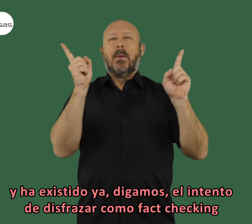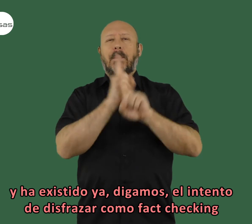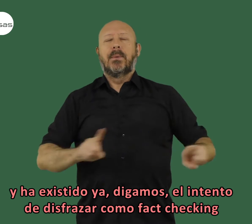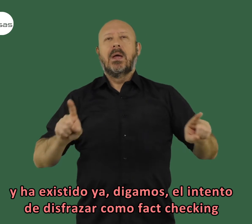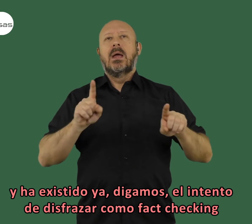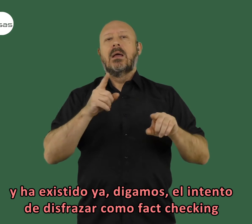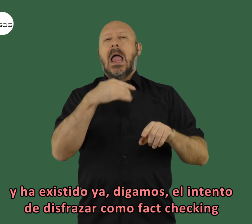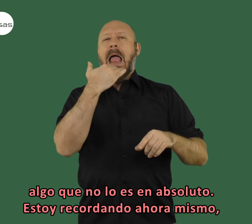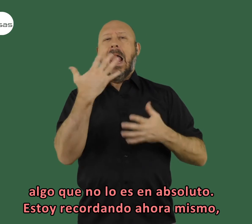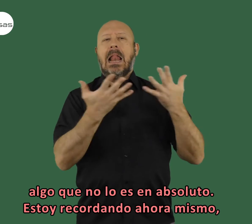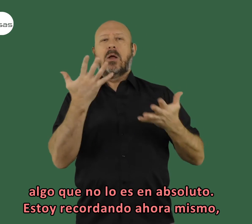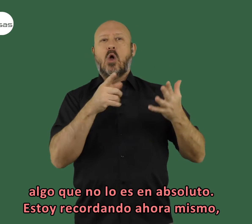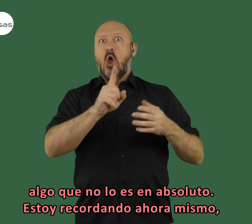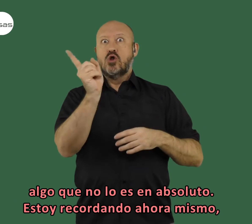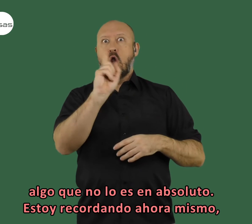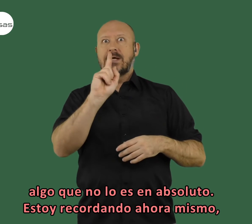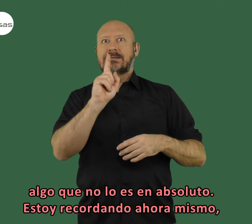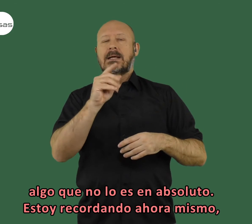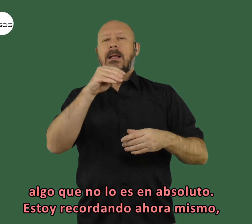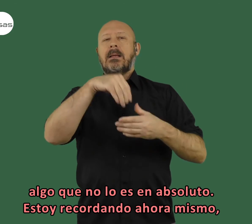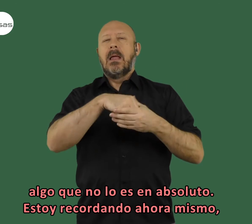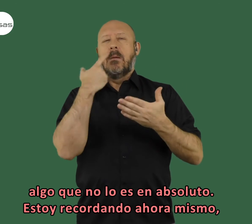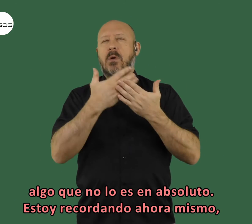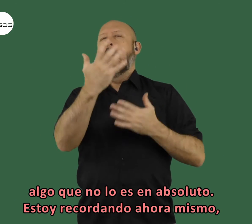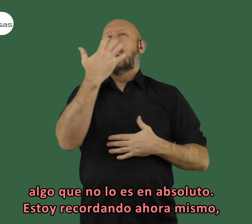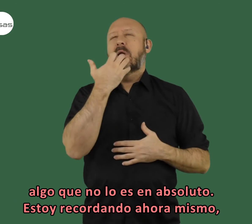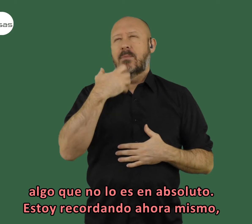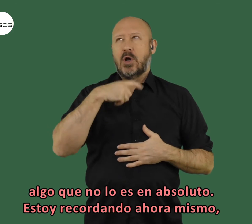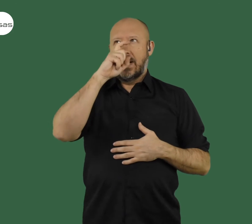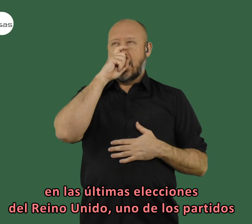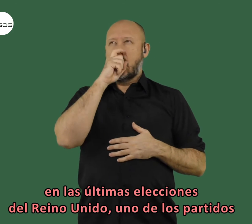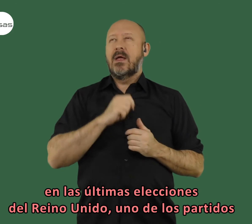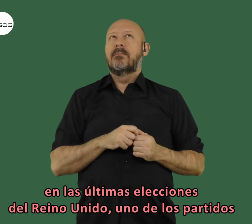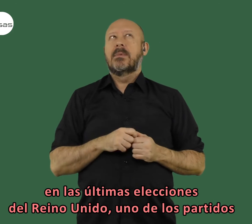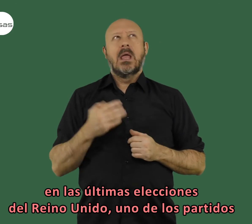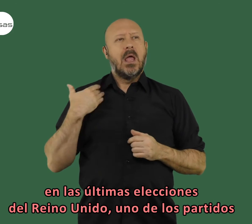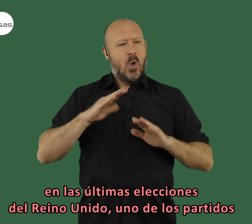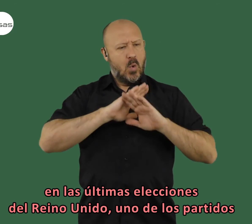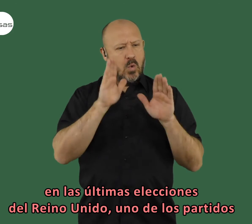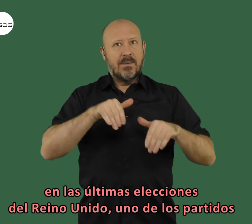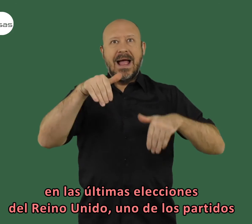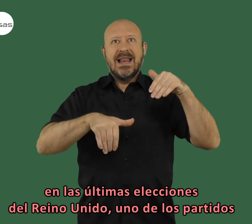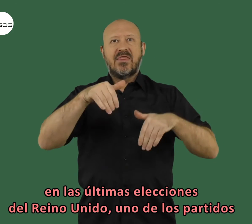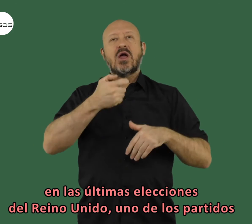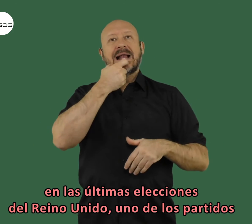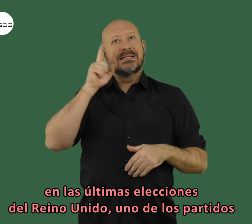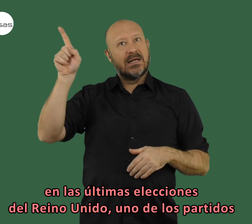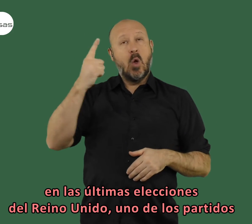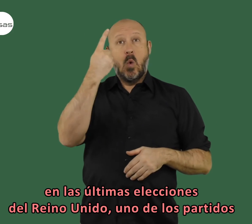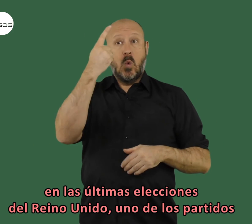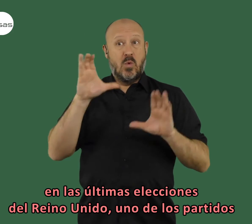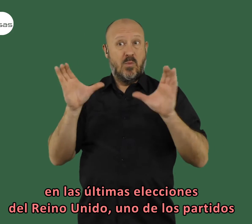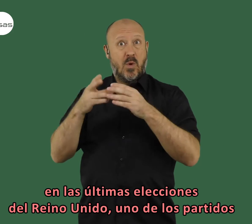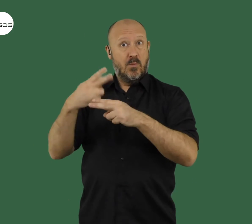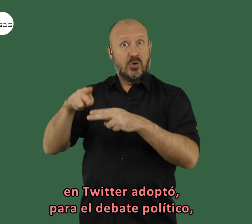de disfrazar como fact-checking algo que no lo es en absoluto. Estoy recordando ahora mismo, creo que fue en las últimas elecciones del Reino